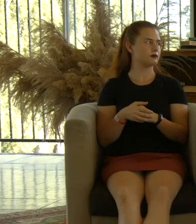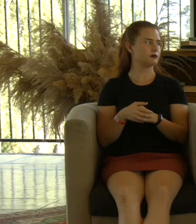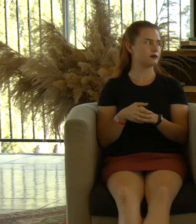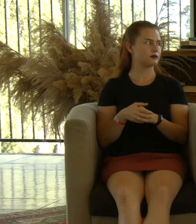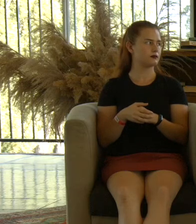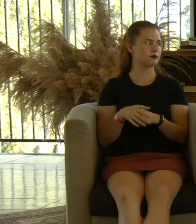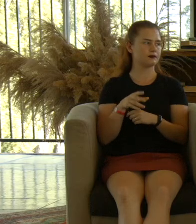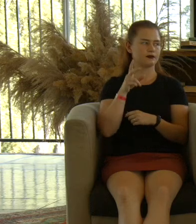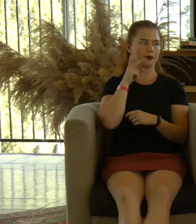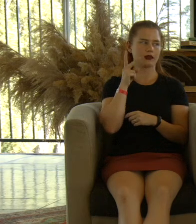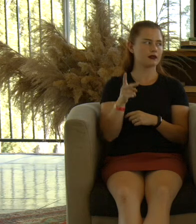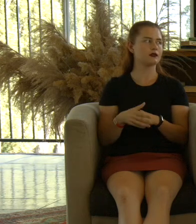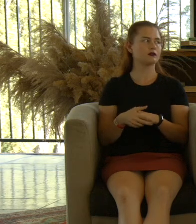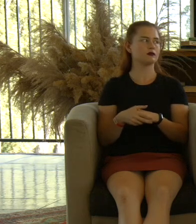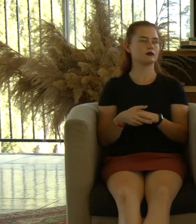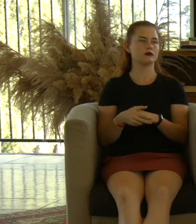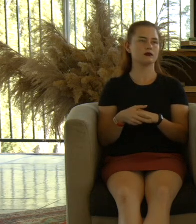Смотрите,